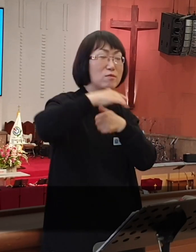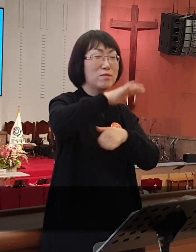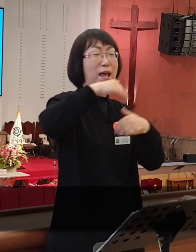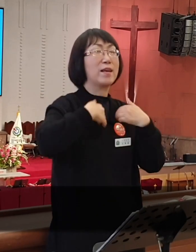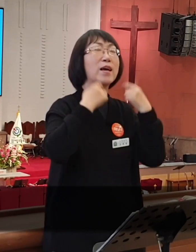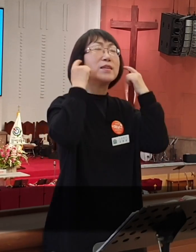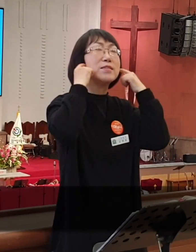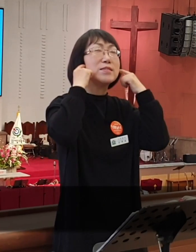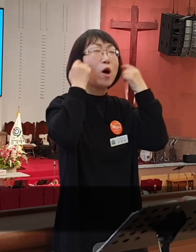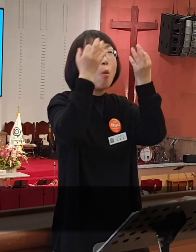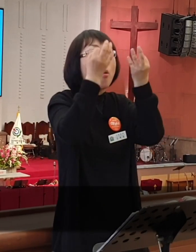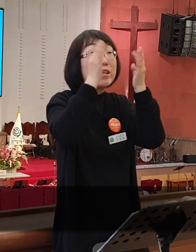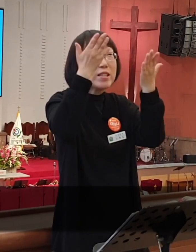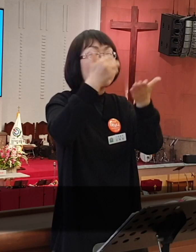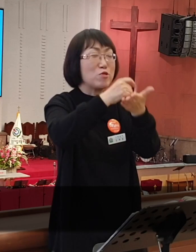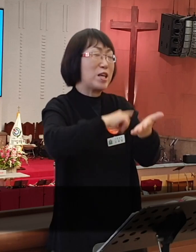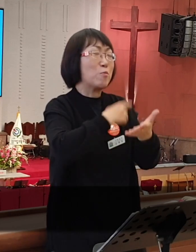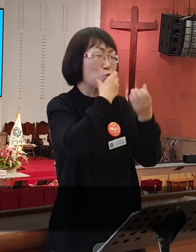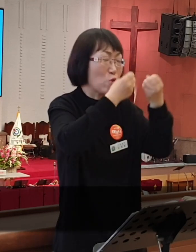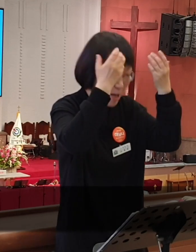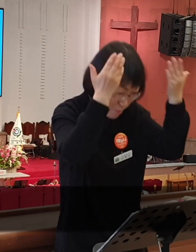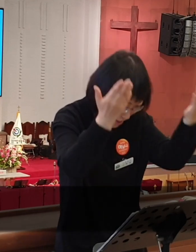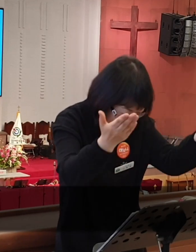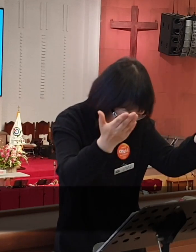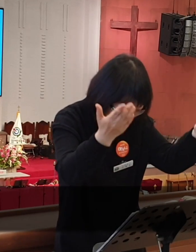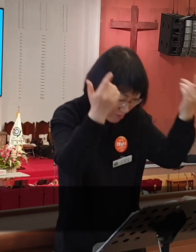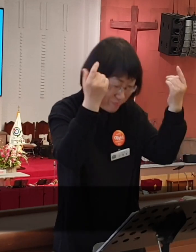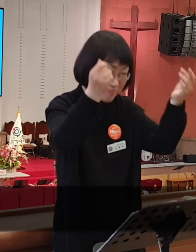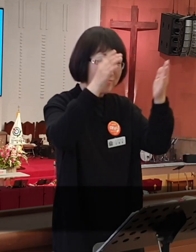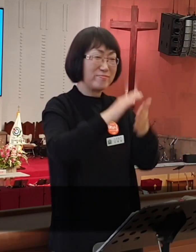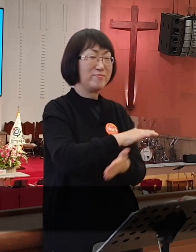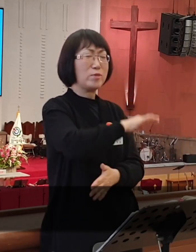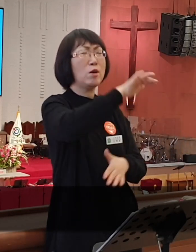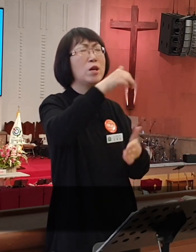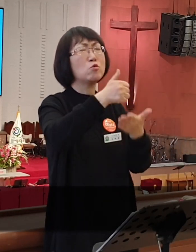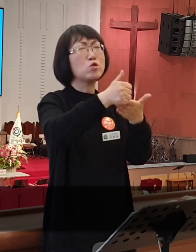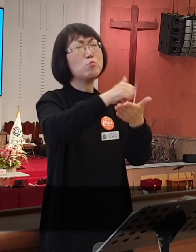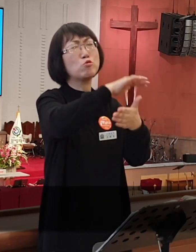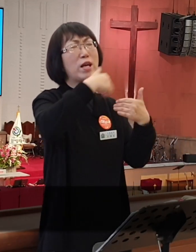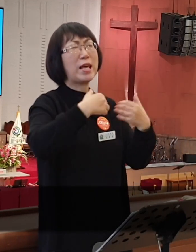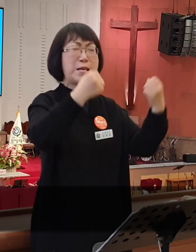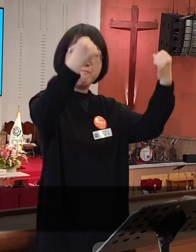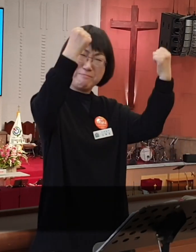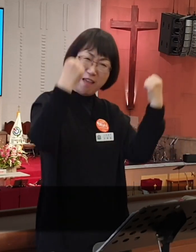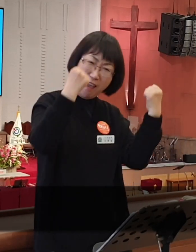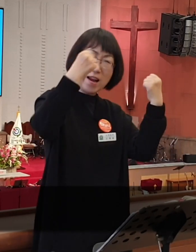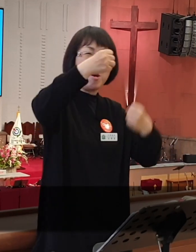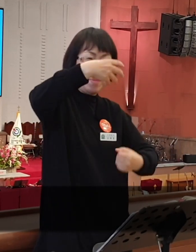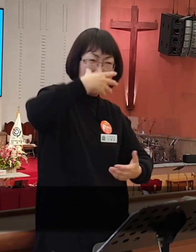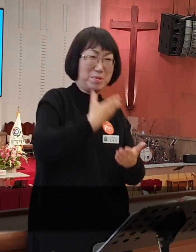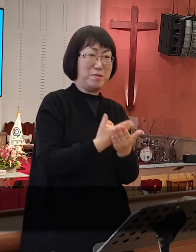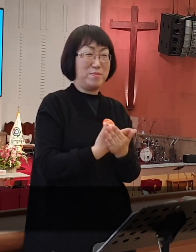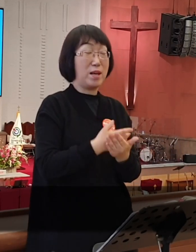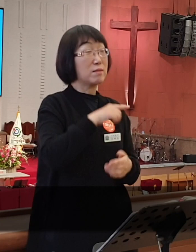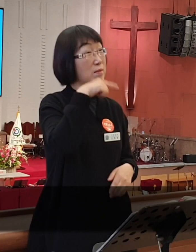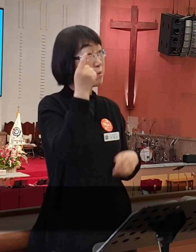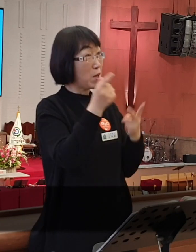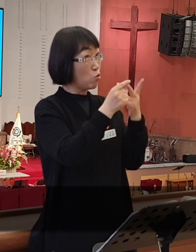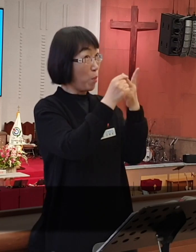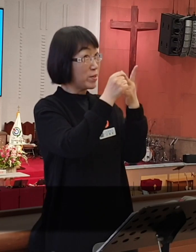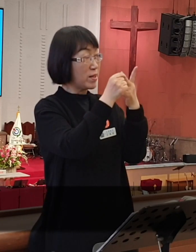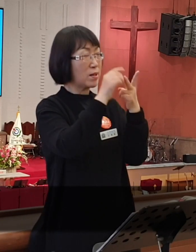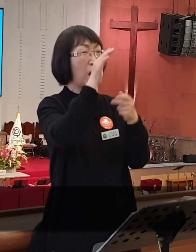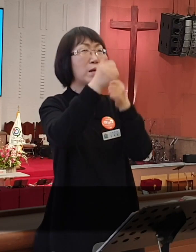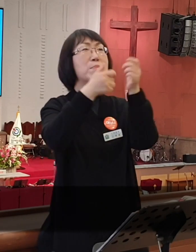우리에게 들려지기를 주의 이름으로 축원합니다. 주님 우리에게 뭐라고 말씀하세요? 힘내라 얘기하시네요. 힘내라. 그 다음 명령은 이렇게